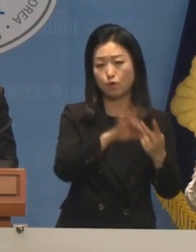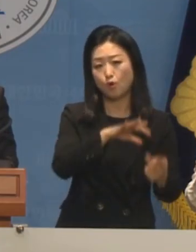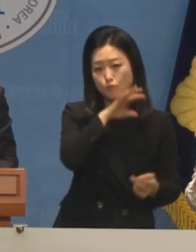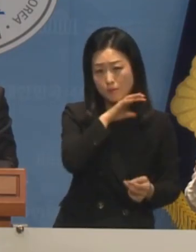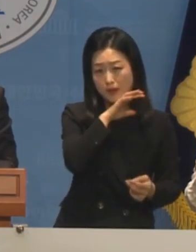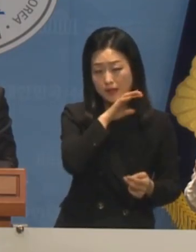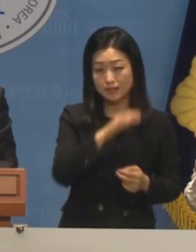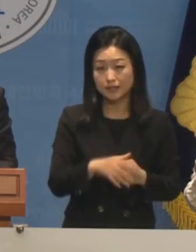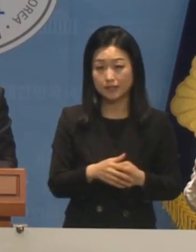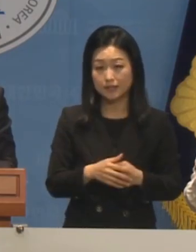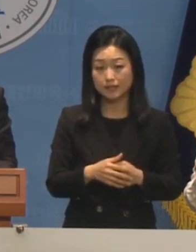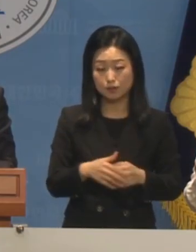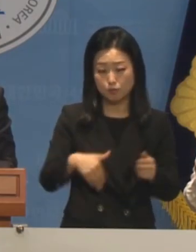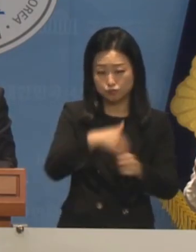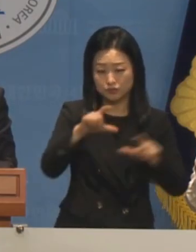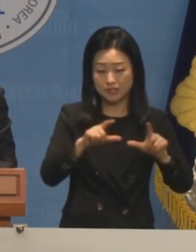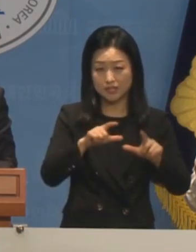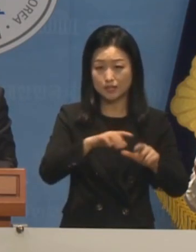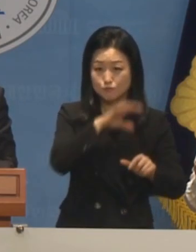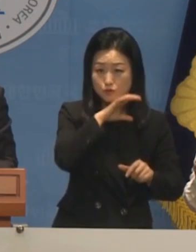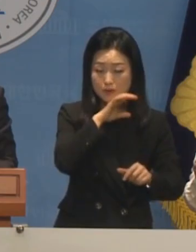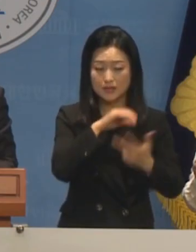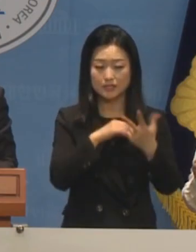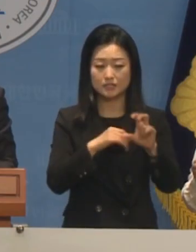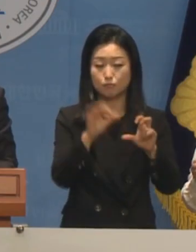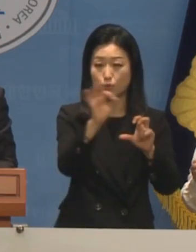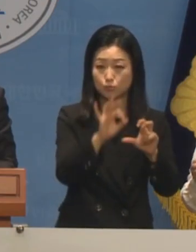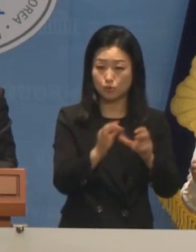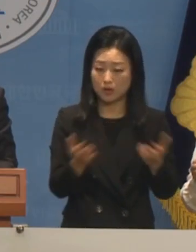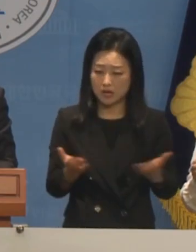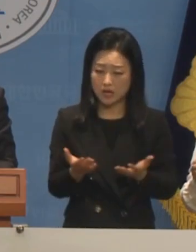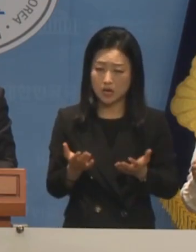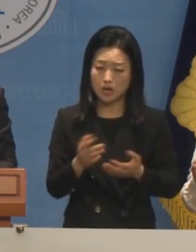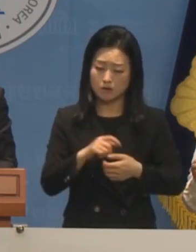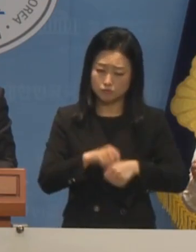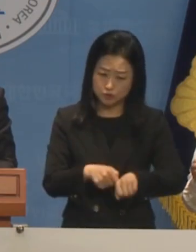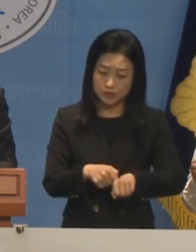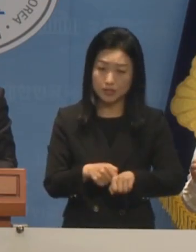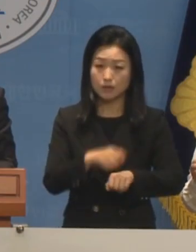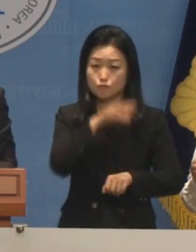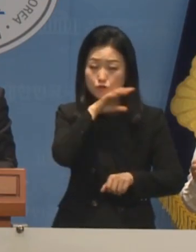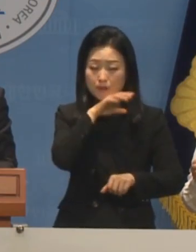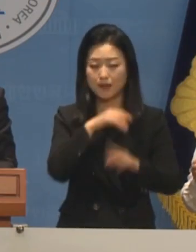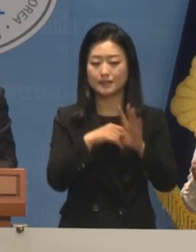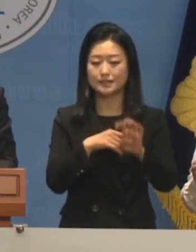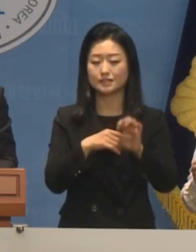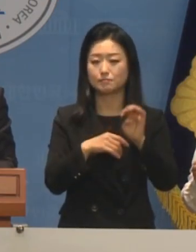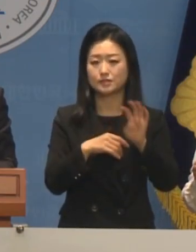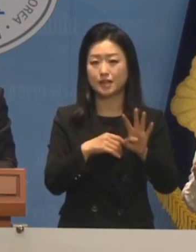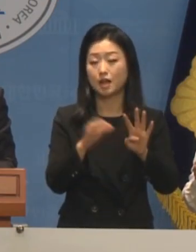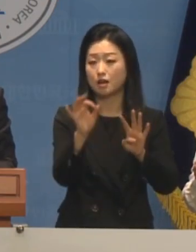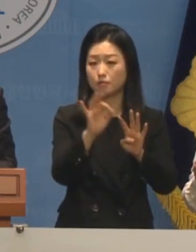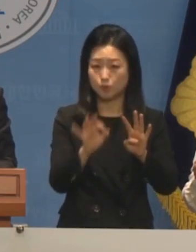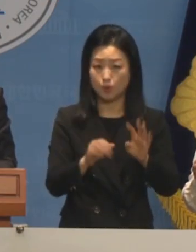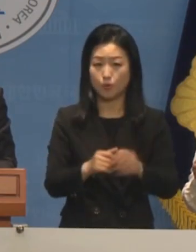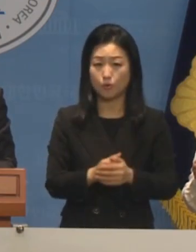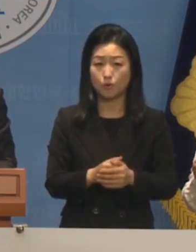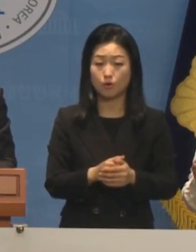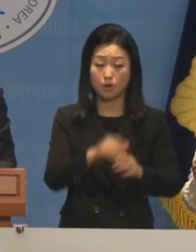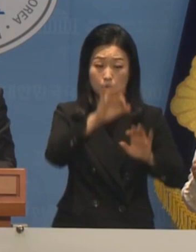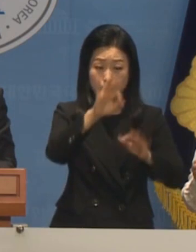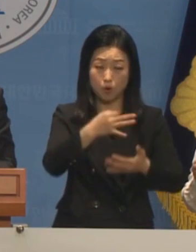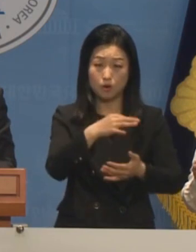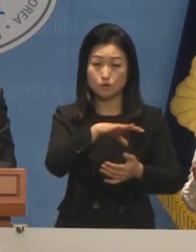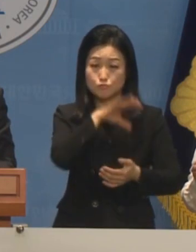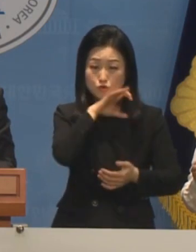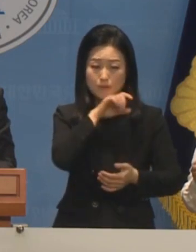직장 분위기 불만은 25.7% 업무 노동 강도 불만은 40.4% 임금 수준에 대한 불만이